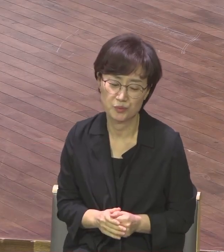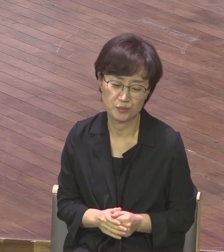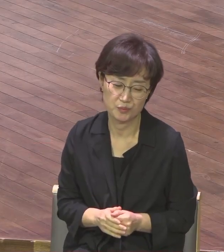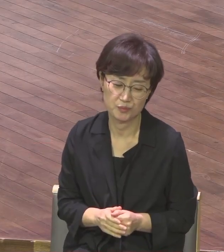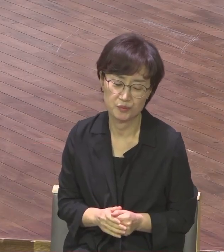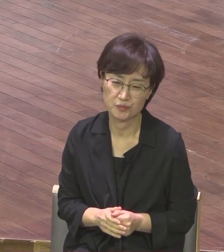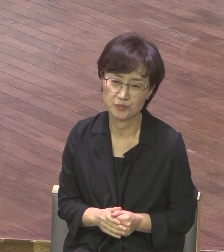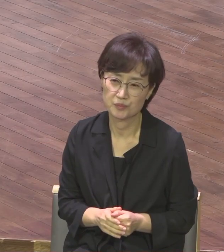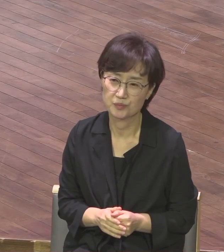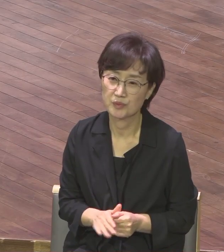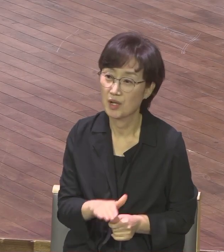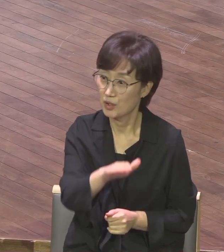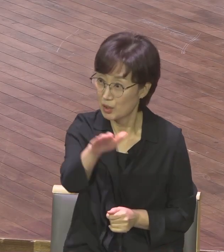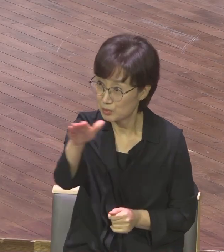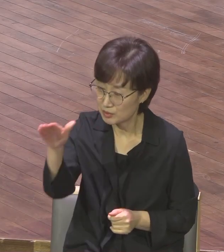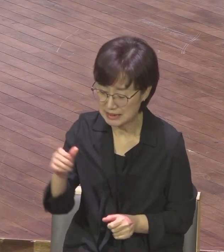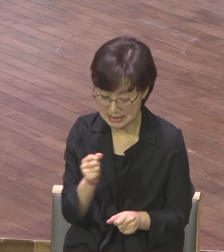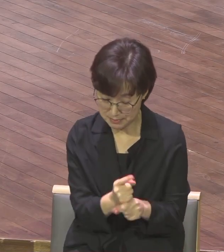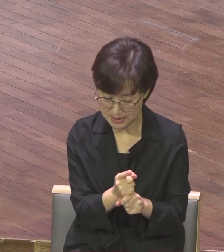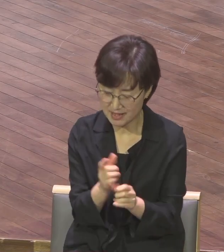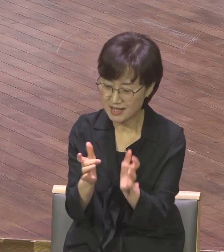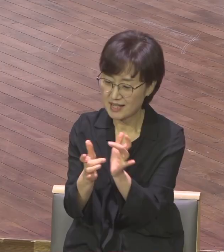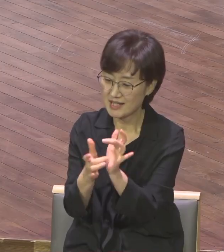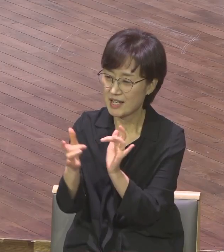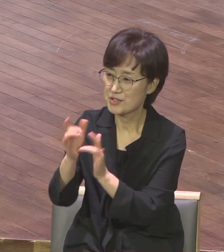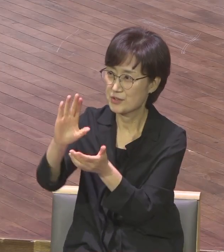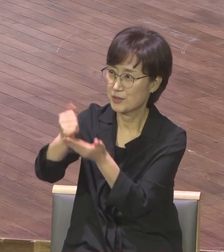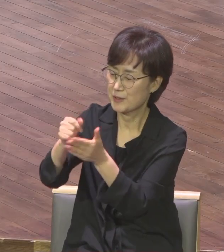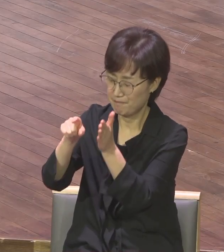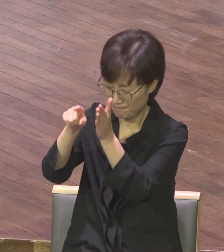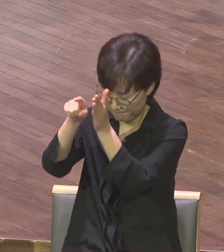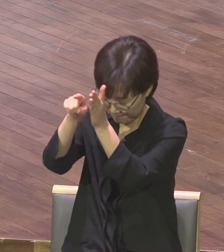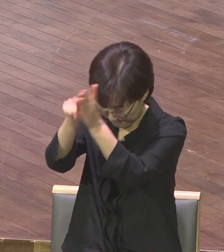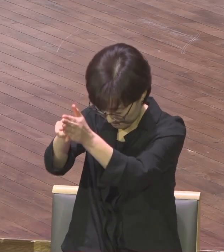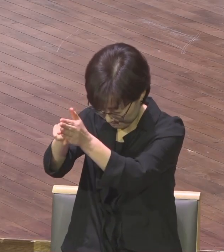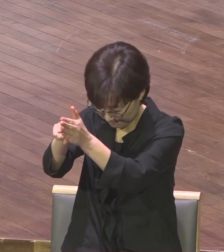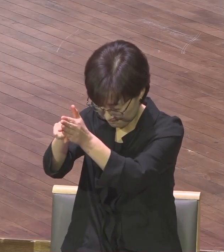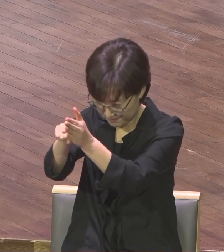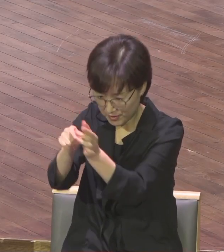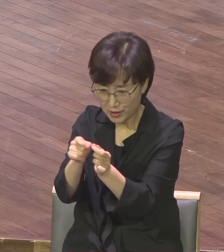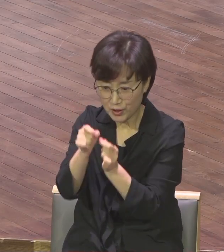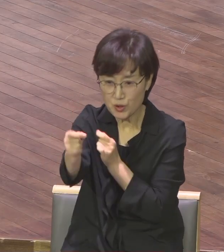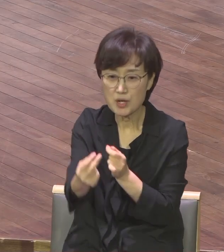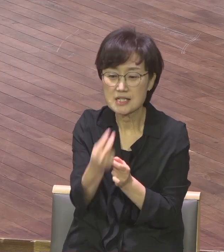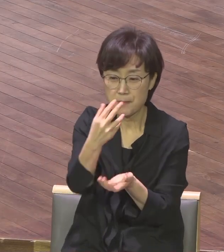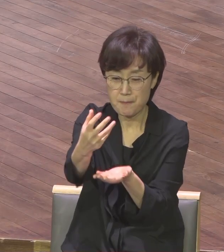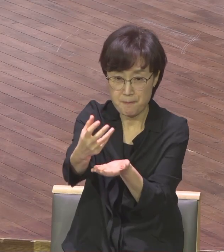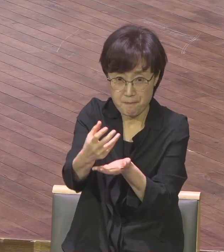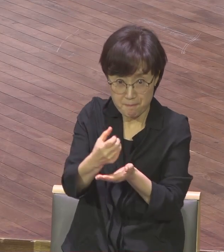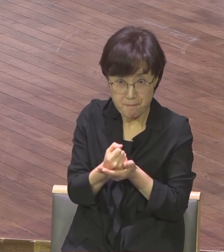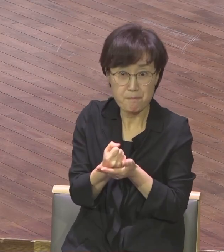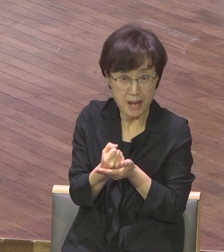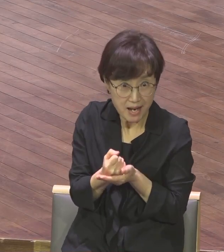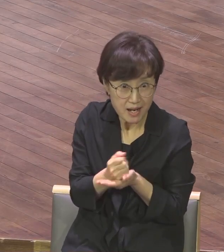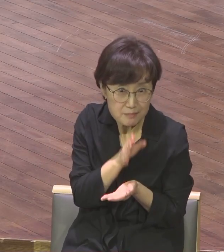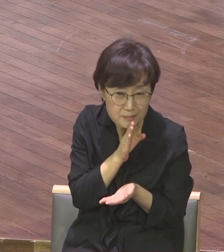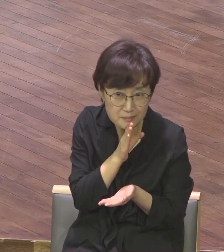이미 우리 모두는 예수 그리스도를 믿음으로 영원한 생명을